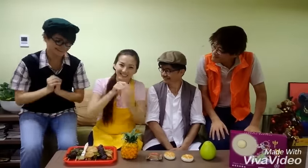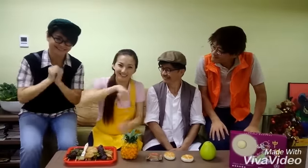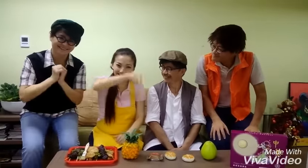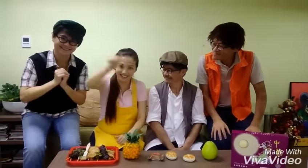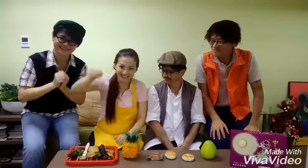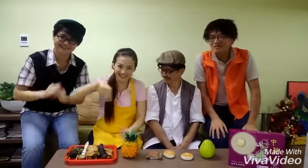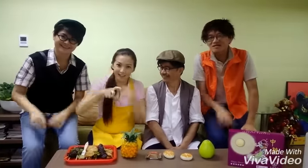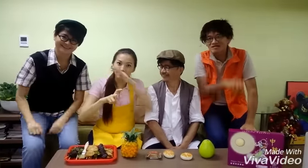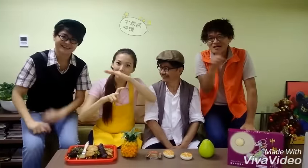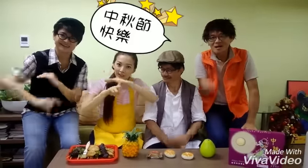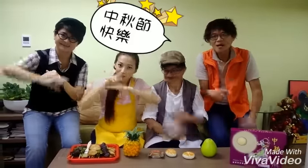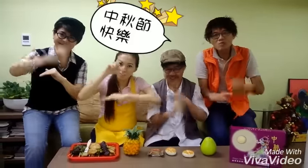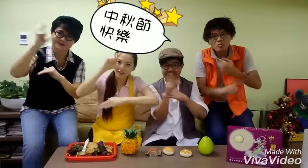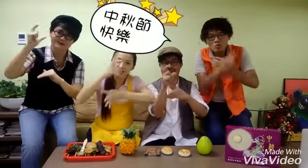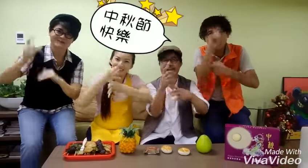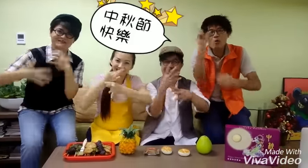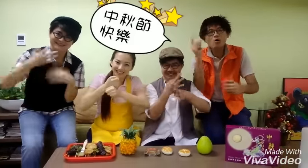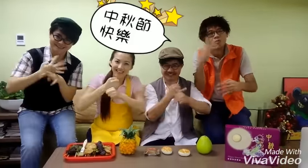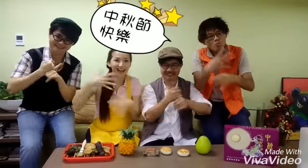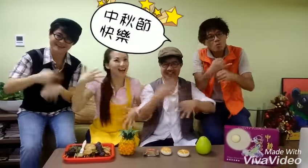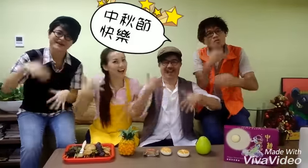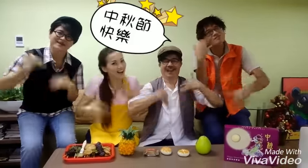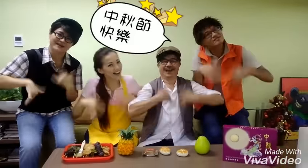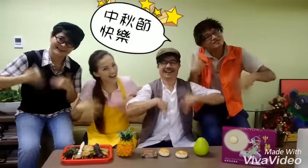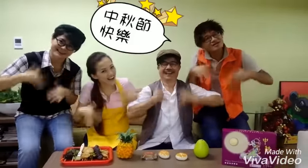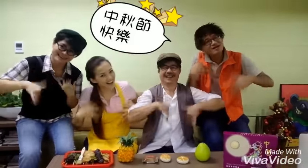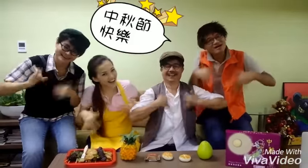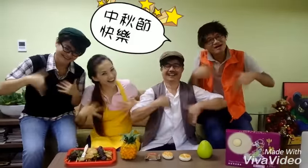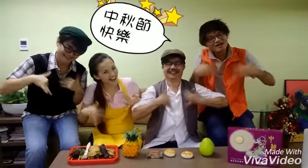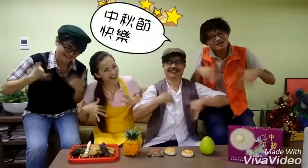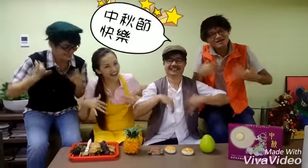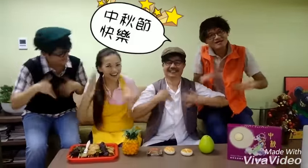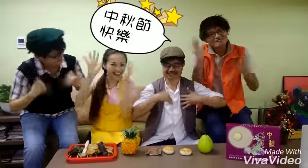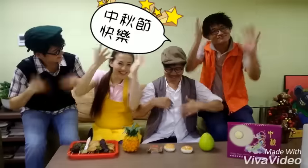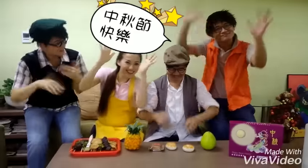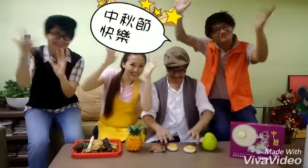我们先祝大家中秋节快乐！